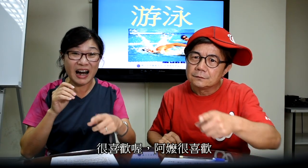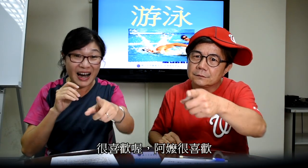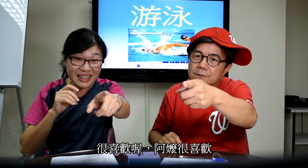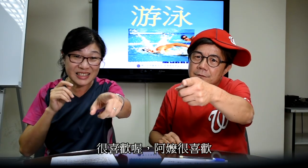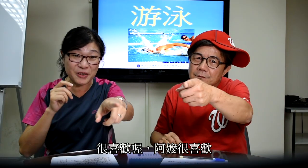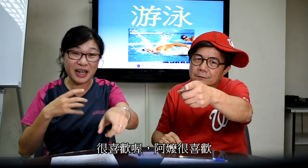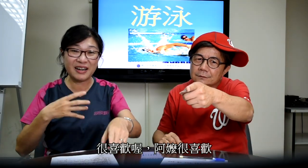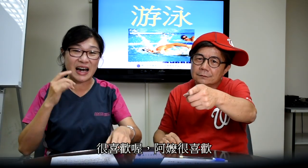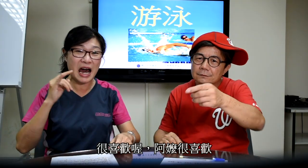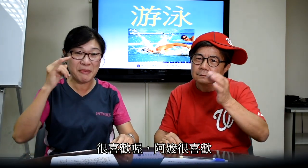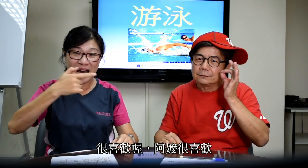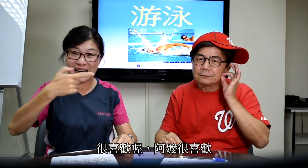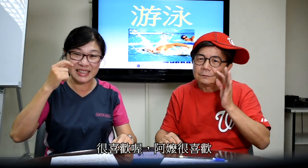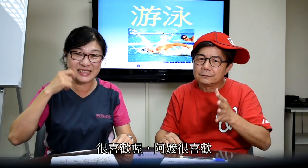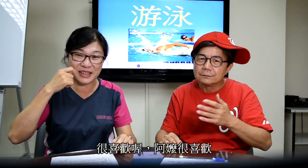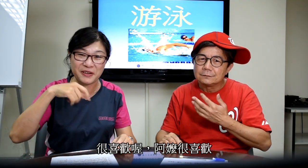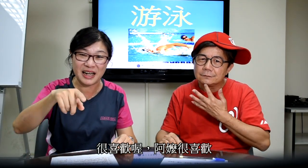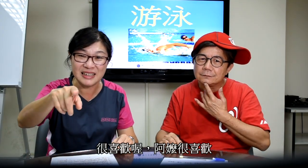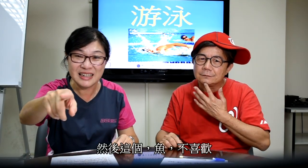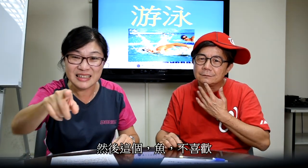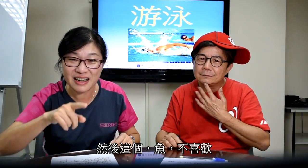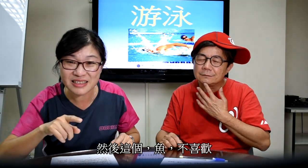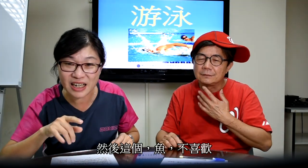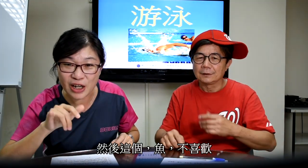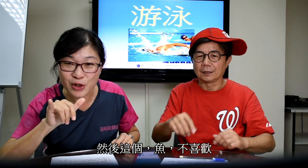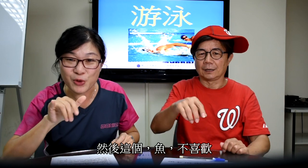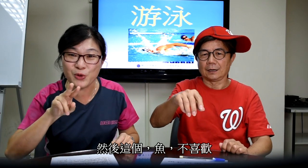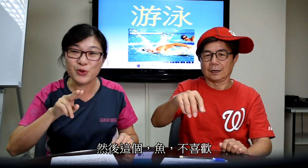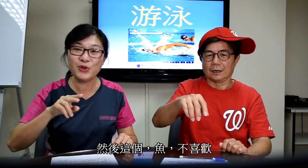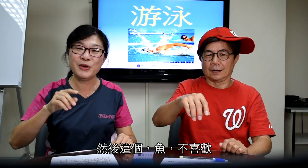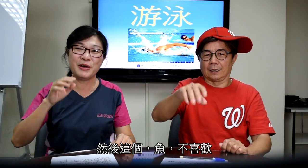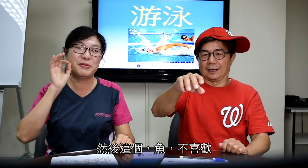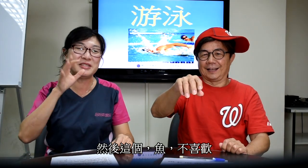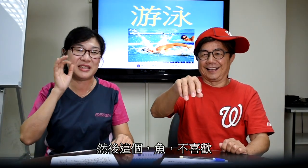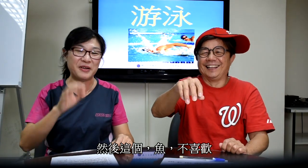很喜欢哦，阿嬷很喜欢，然后这个鱼不喜欢。